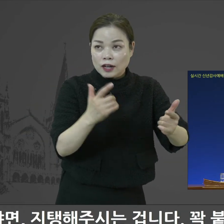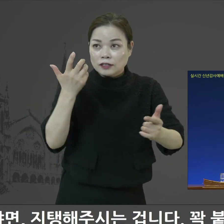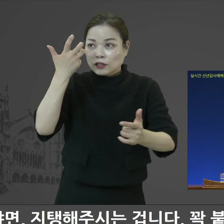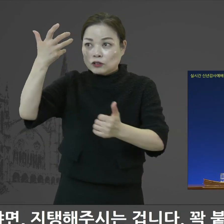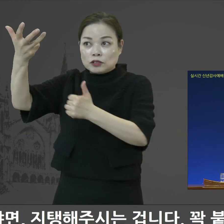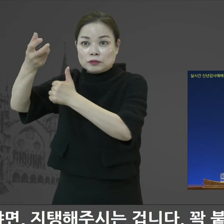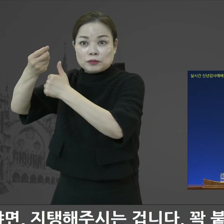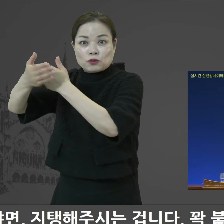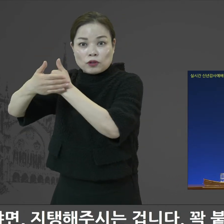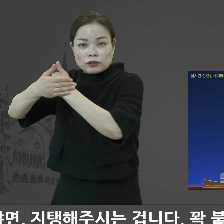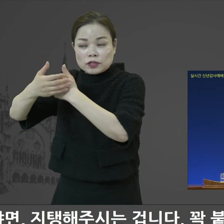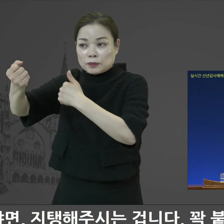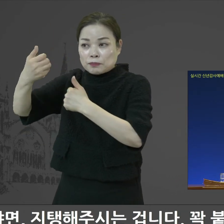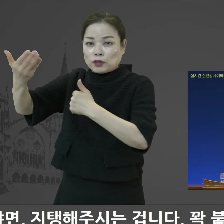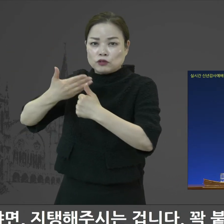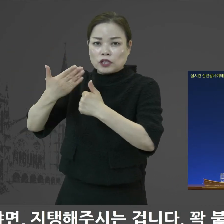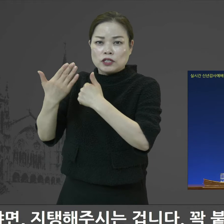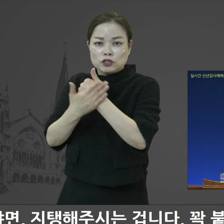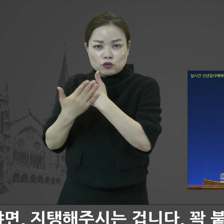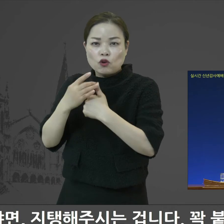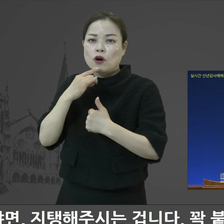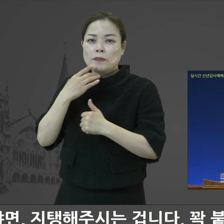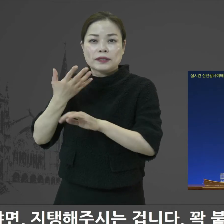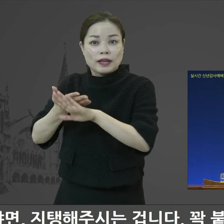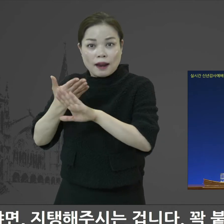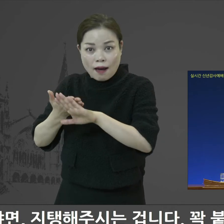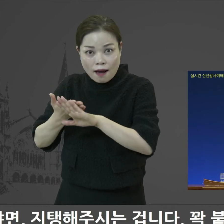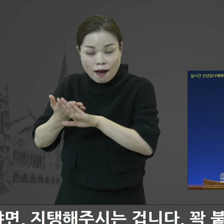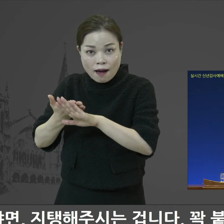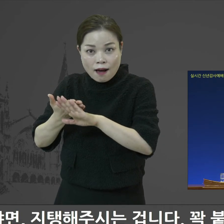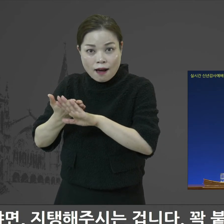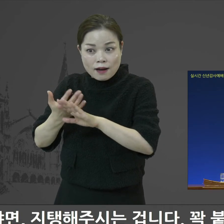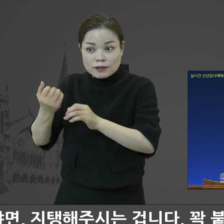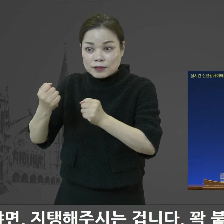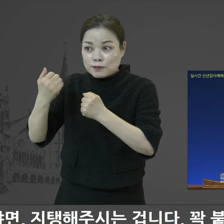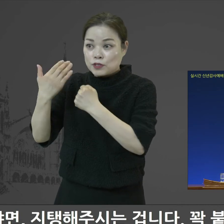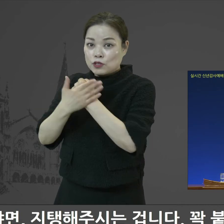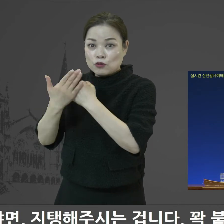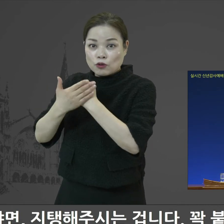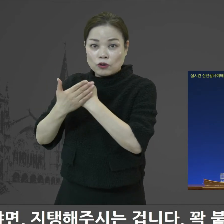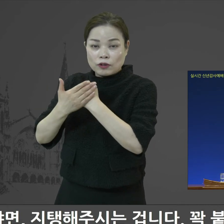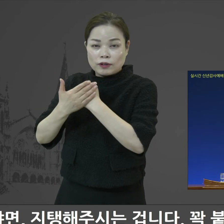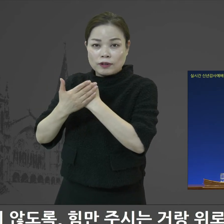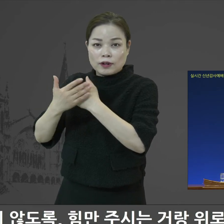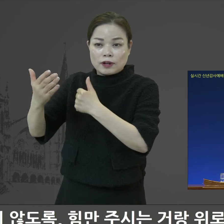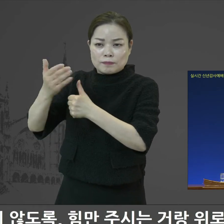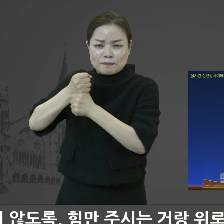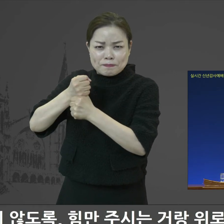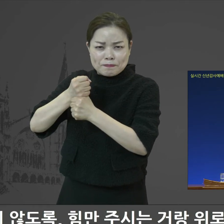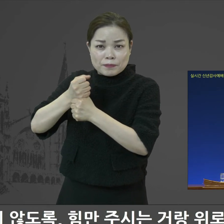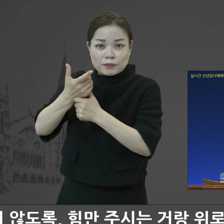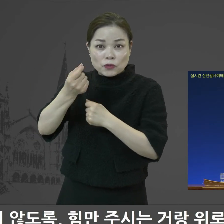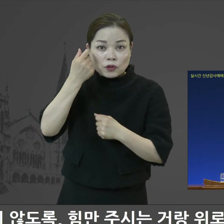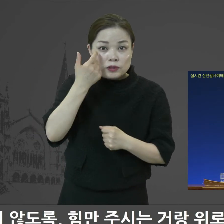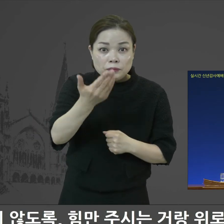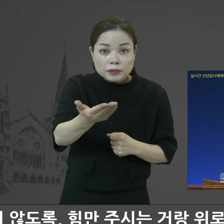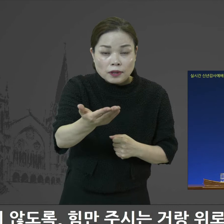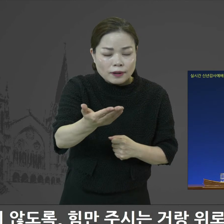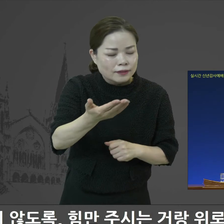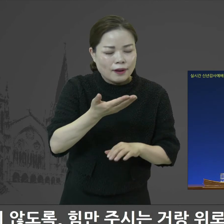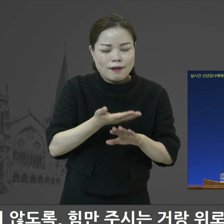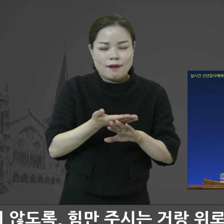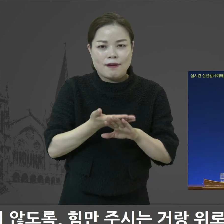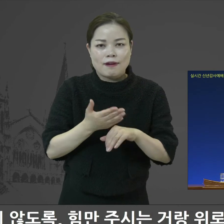힘만 주시는 거하고 좀 달라요. 위로해 주시는 거하고 다릅니다. 여러분, 힘 주고 위로해 주는 거랑 딱 잡아주는 거랑 똑같습니까?